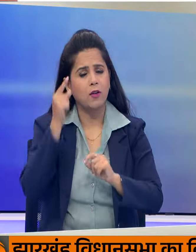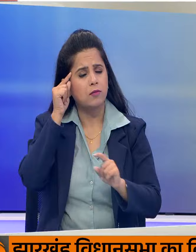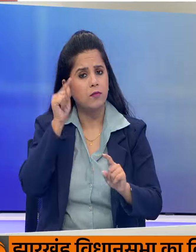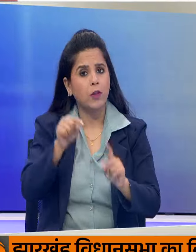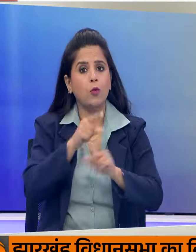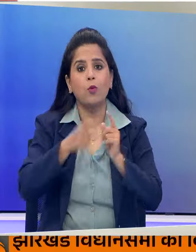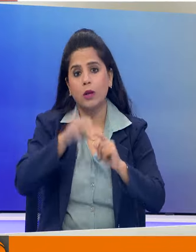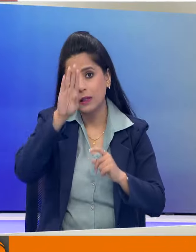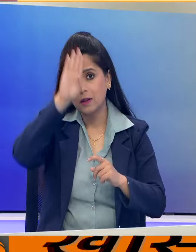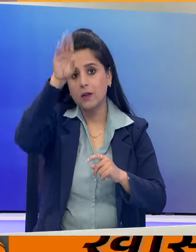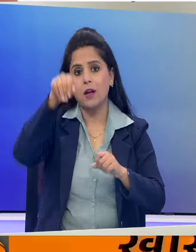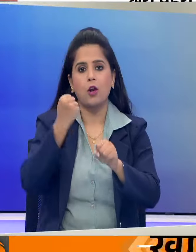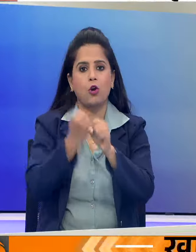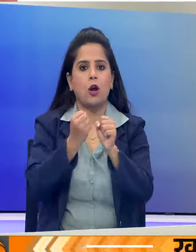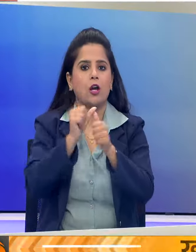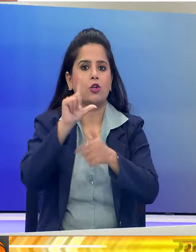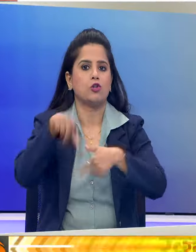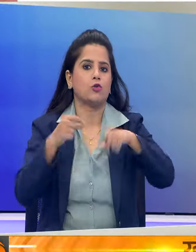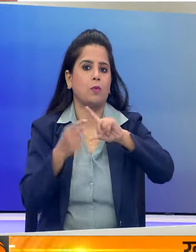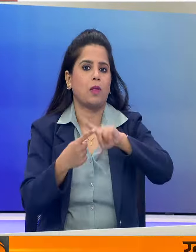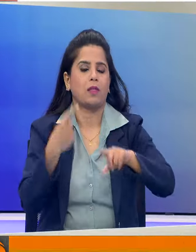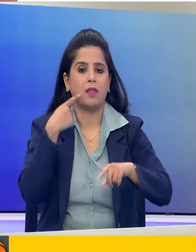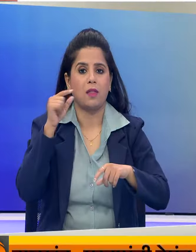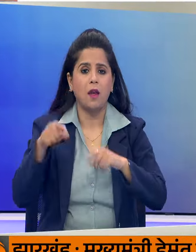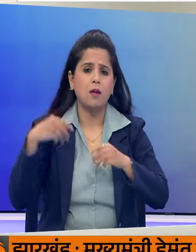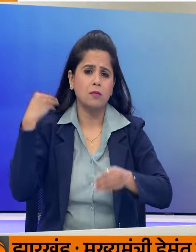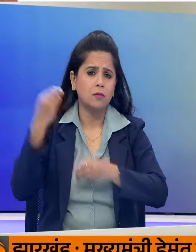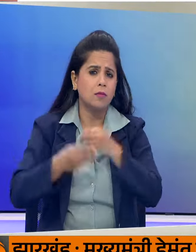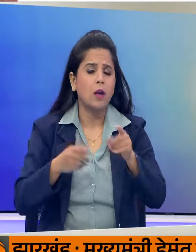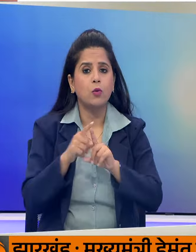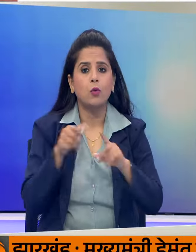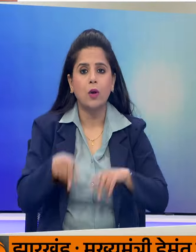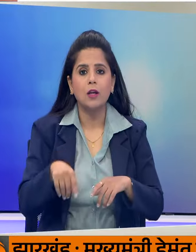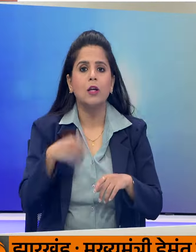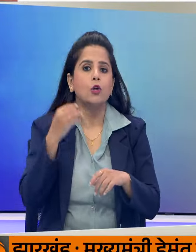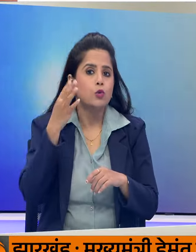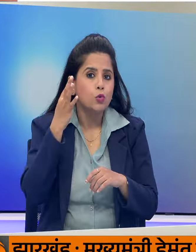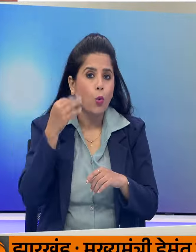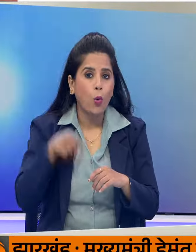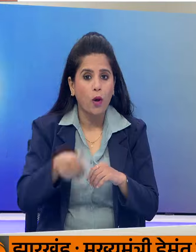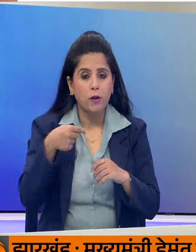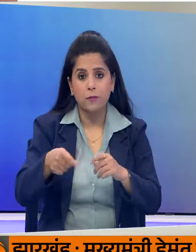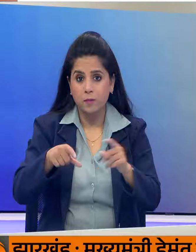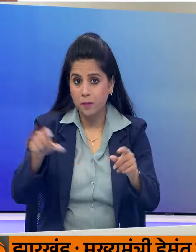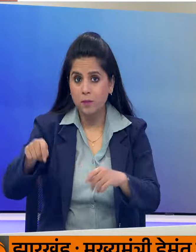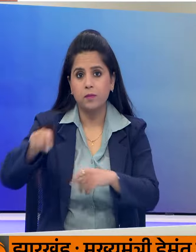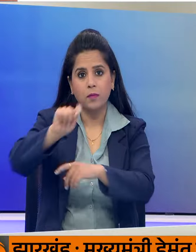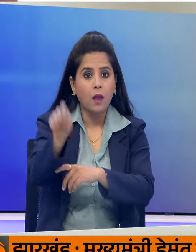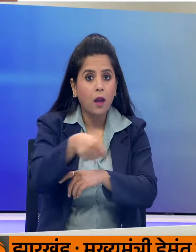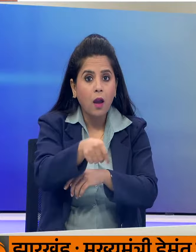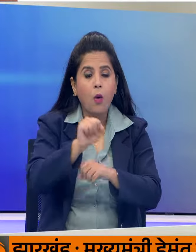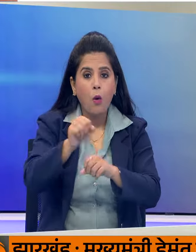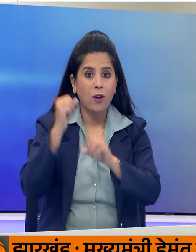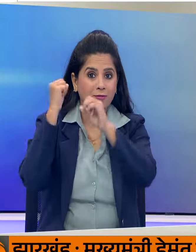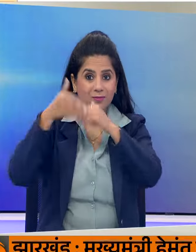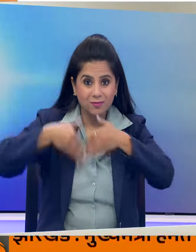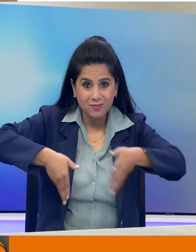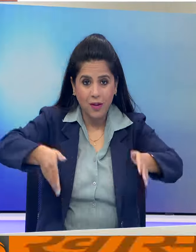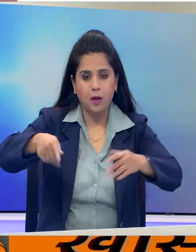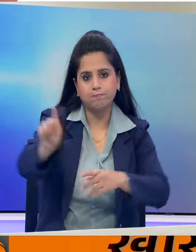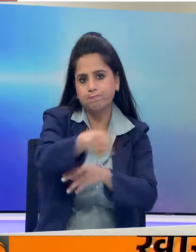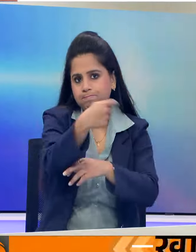के राजा गजपति महाराज ने परंपरा निभाते हुए सोने की मूठ वाली झाड़ू से रथ के मार्ग की सफाई